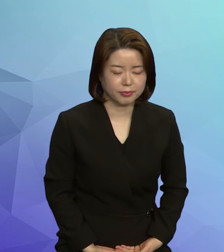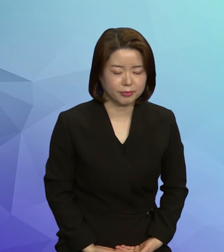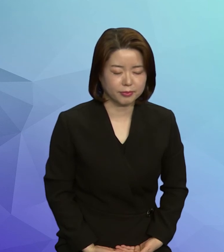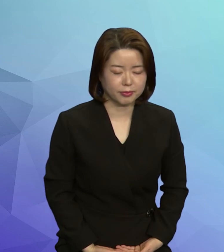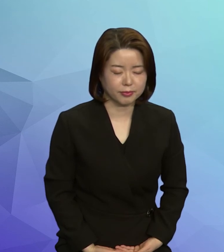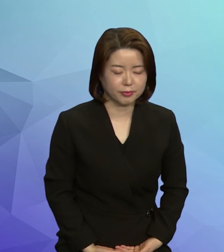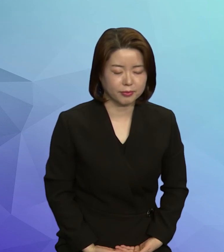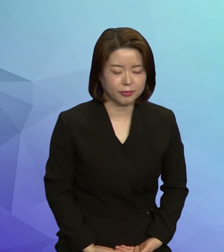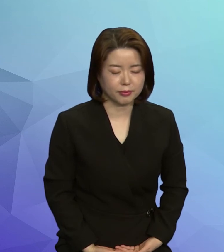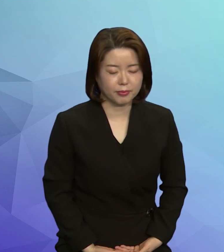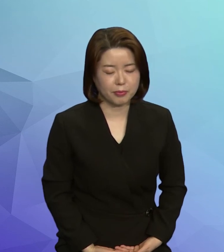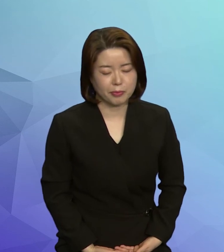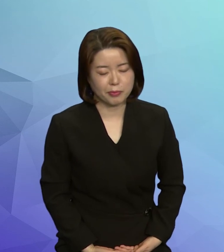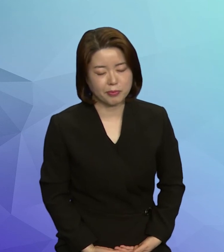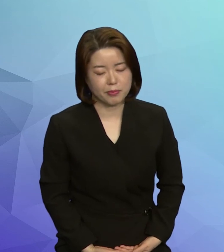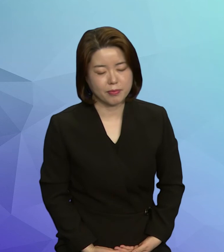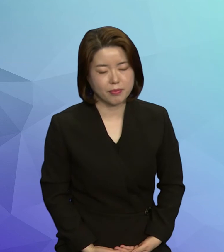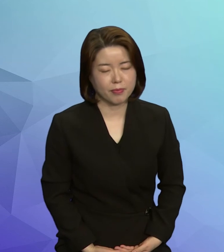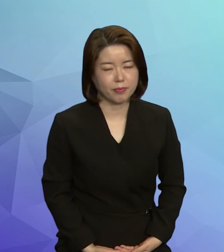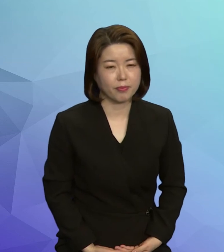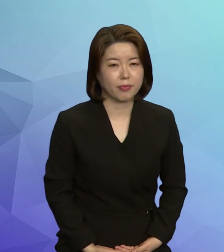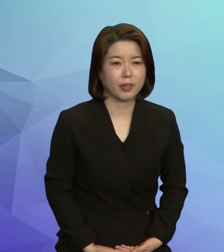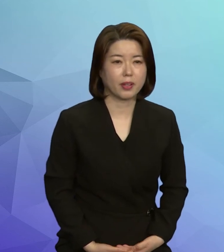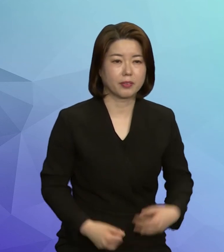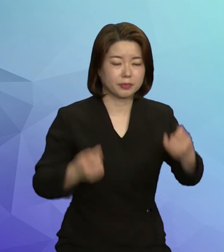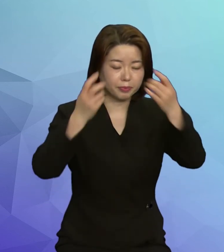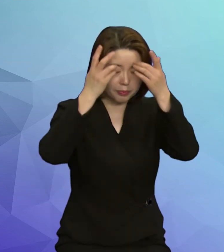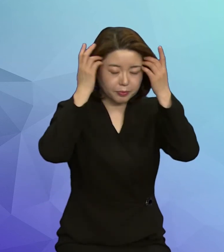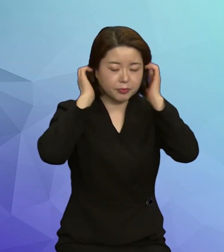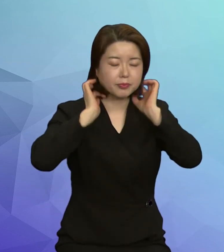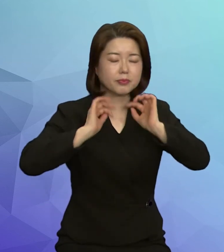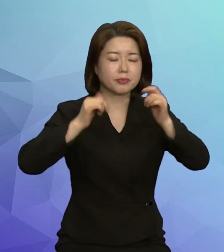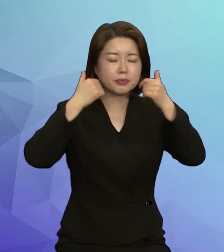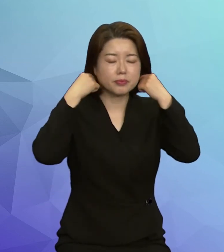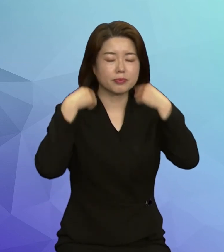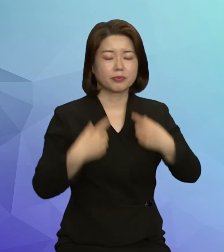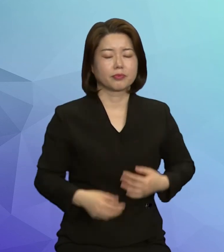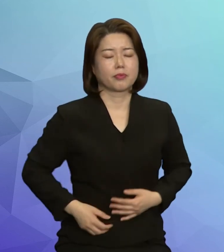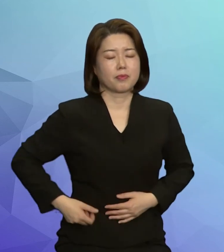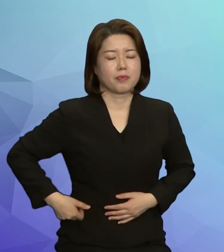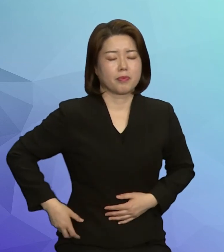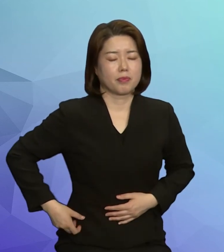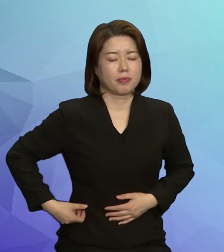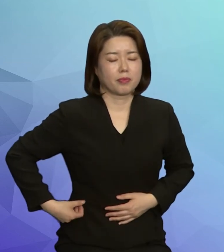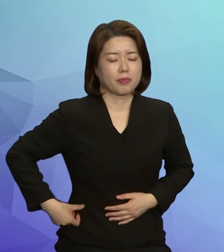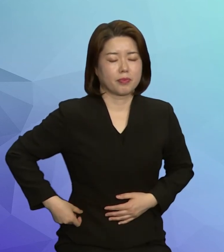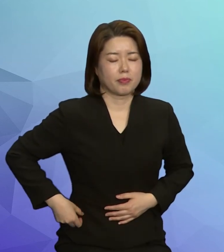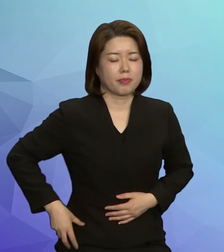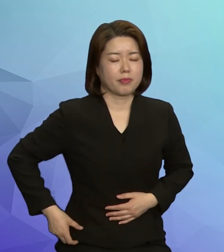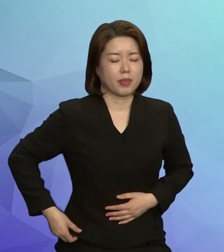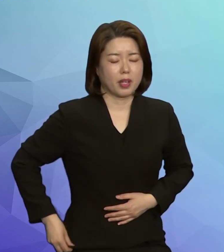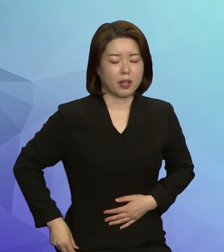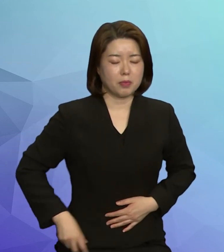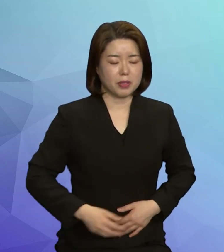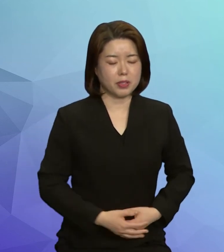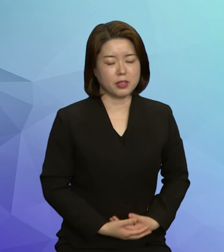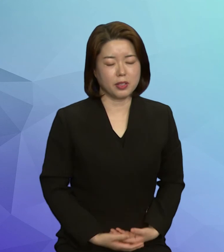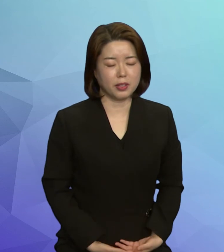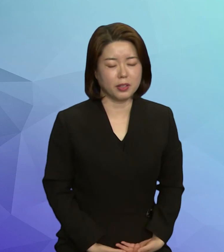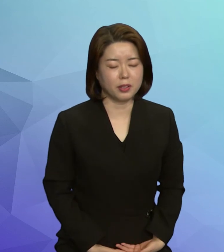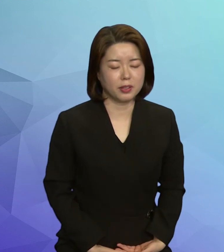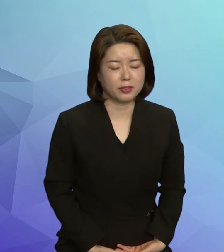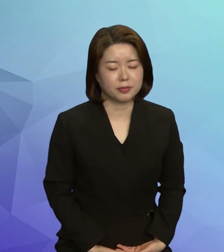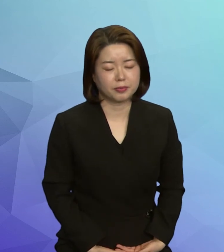성도 하나님의 도와주셔서 사로잡아서 주님의 놀라우신 은혜를 붙들어